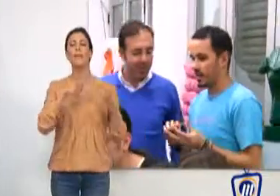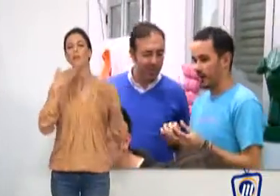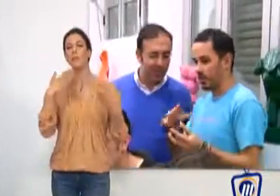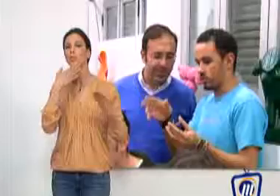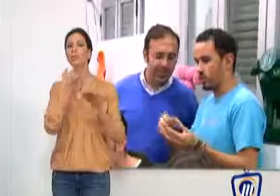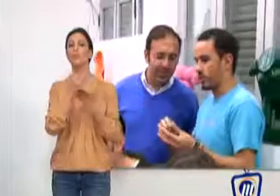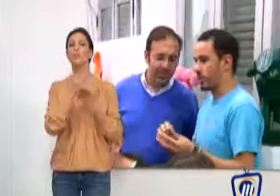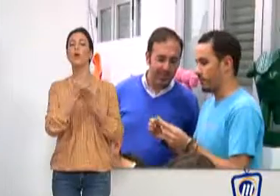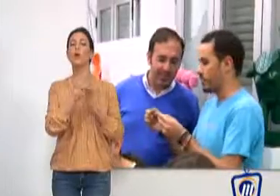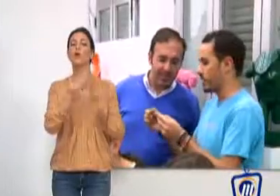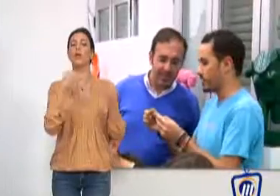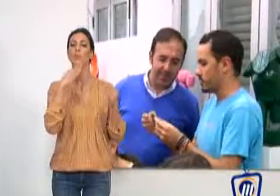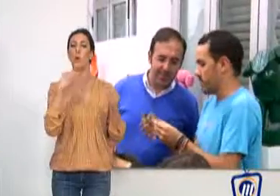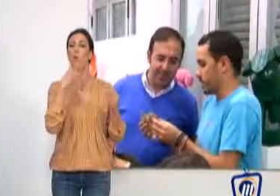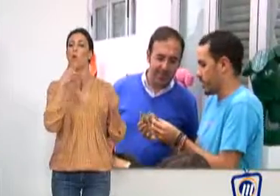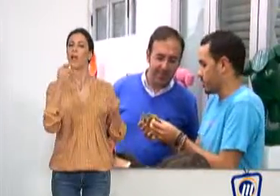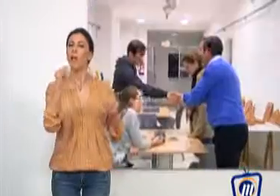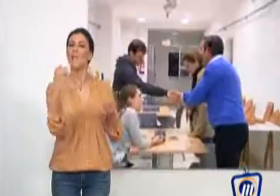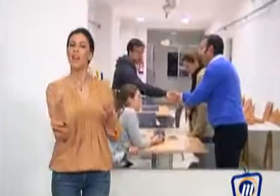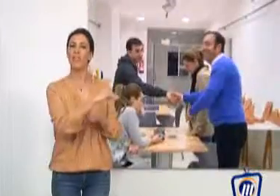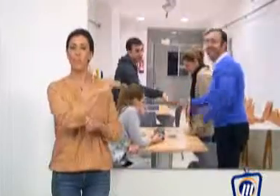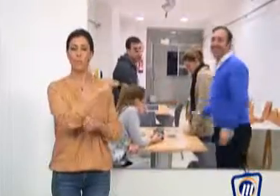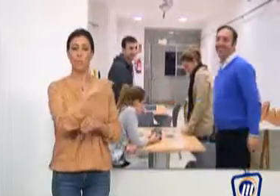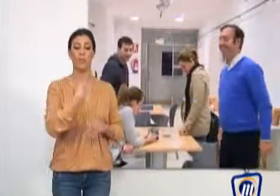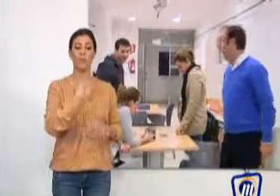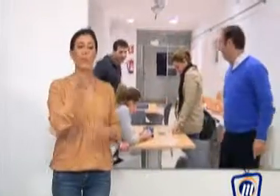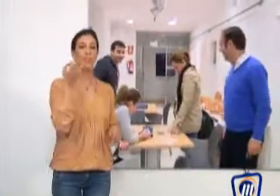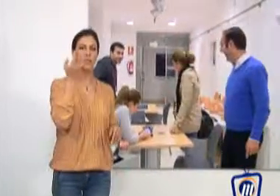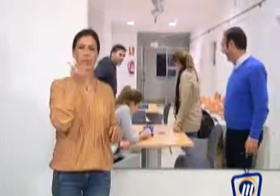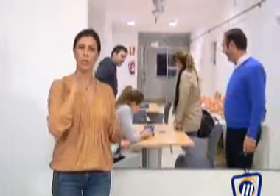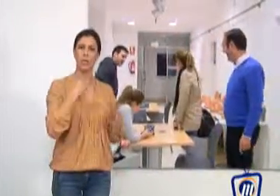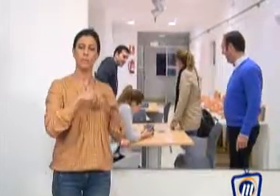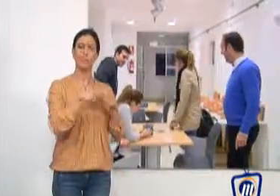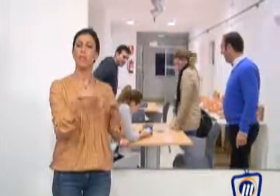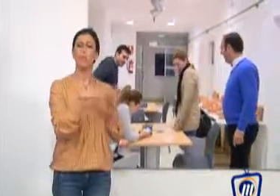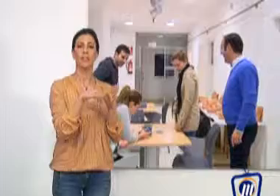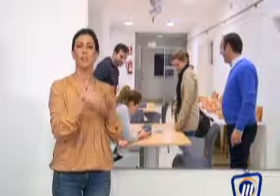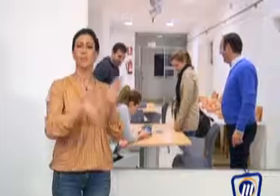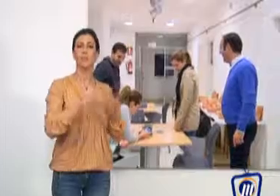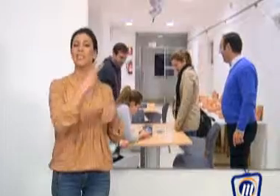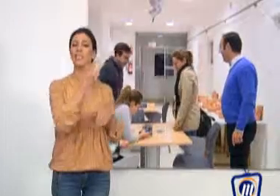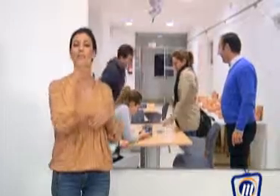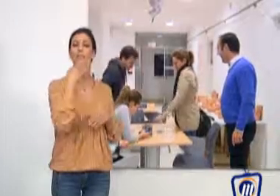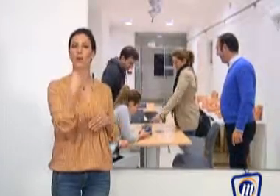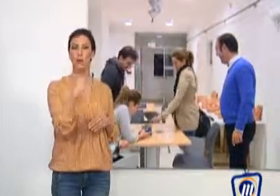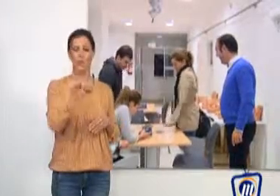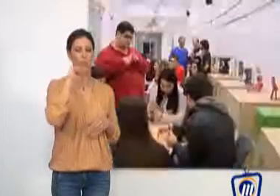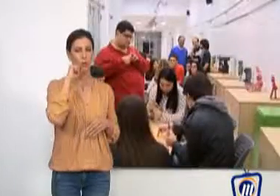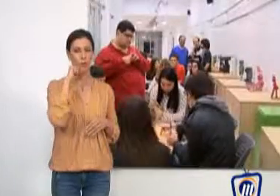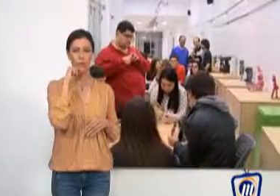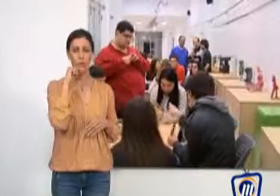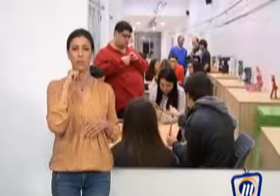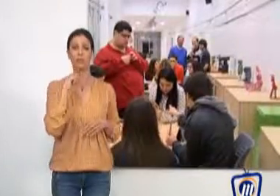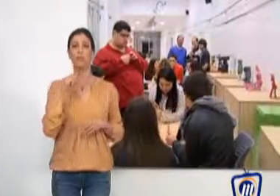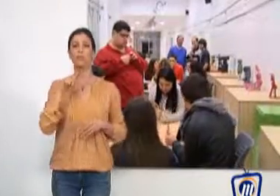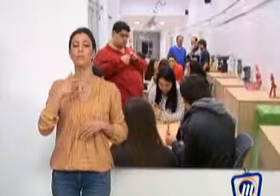también al instituto andaluz de la juventud que las financia en la iniciativa formaron parte cerca de una veintena de